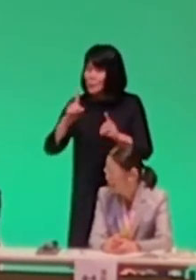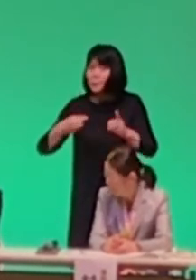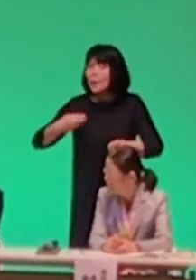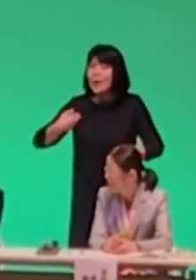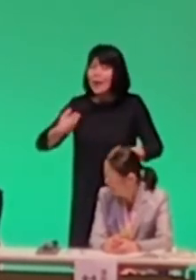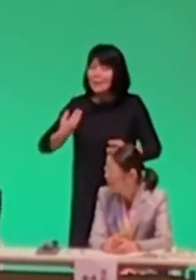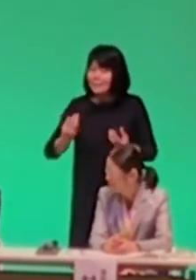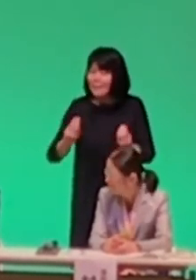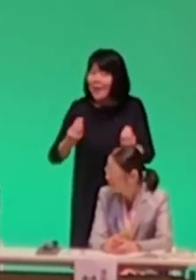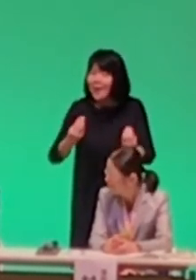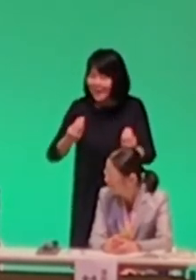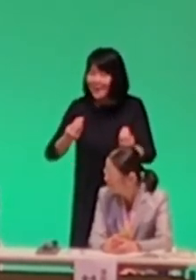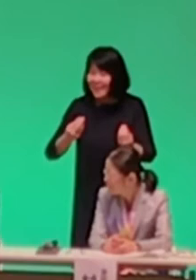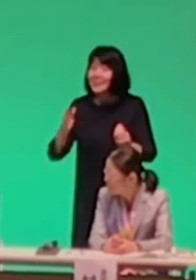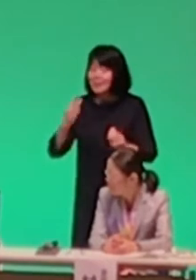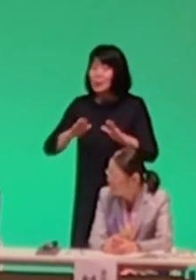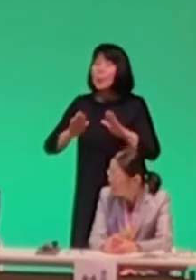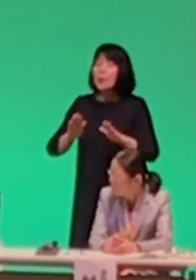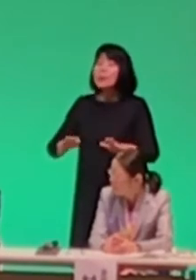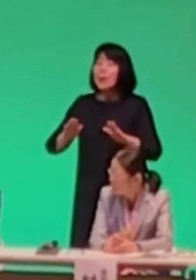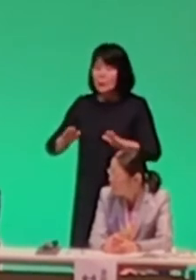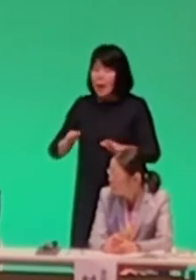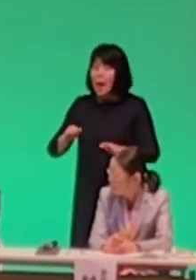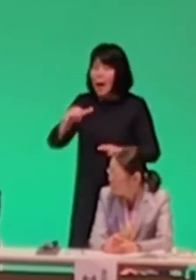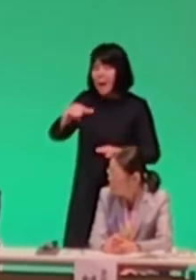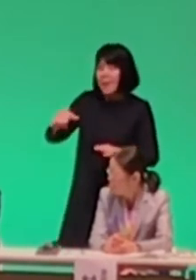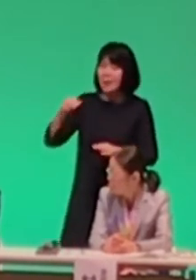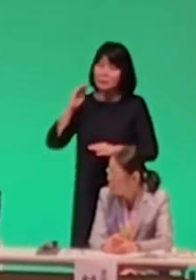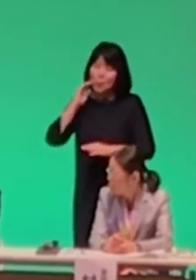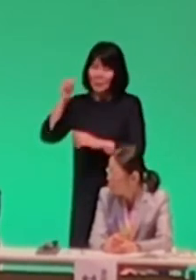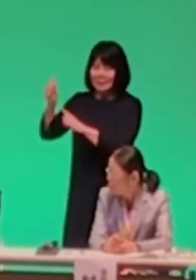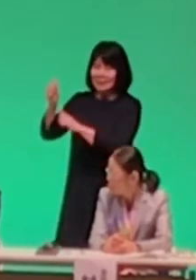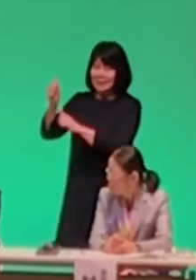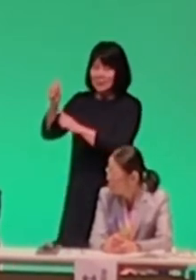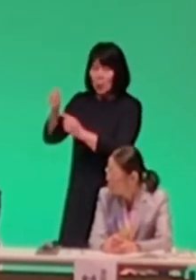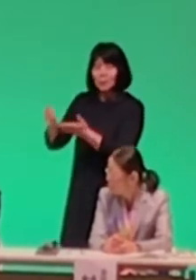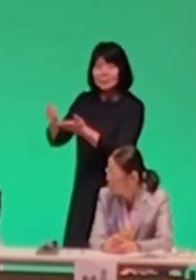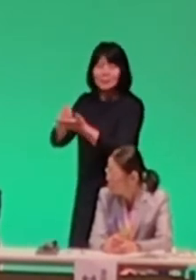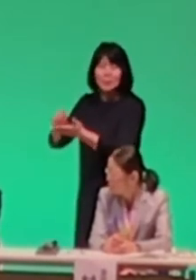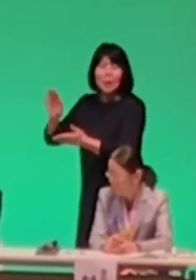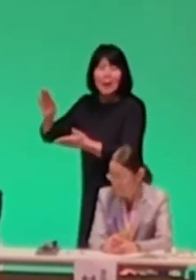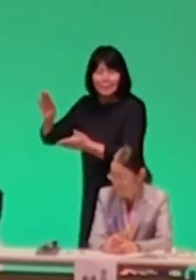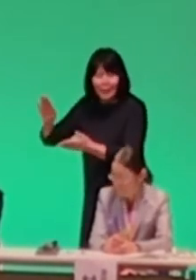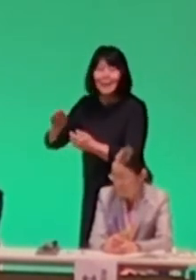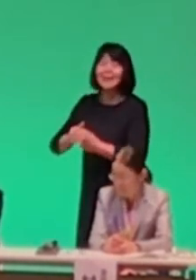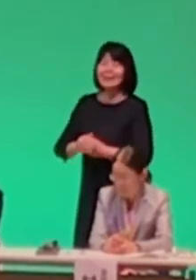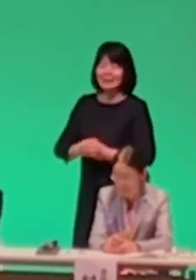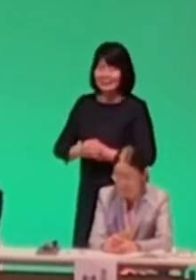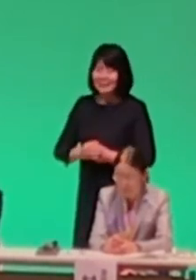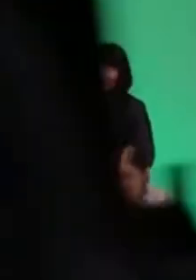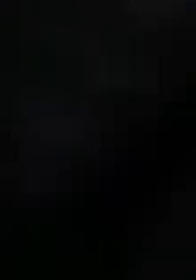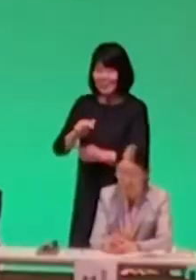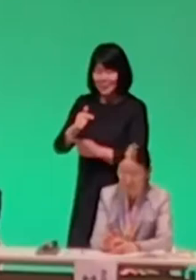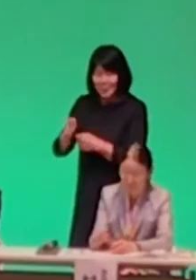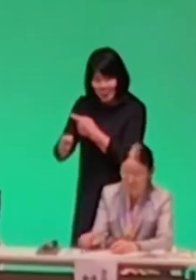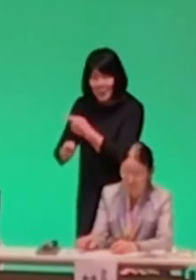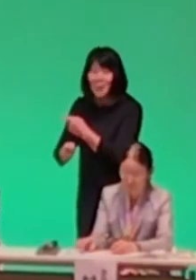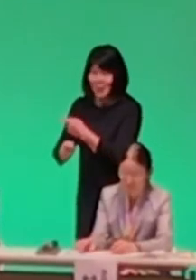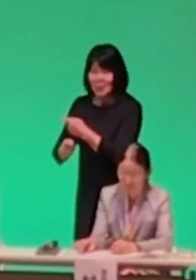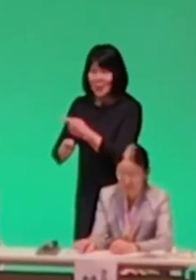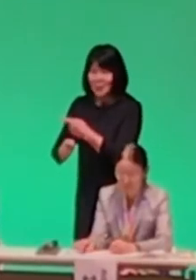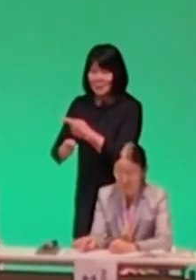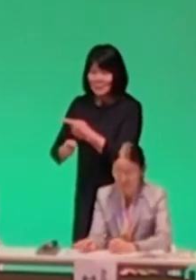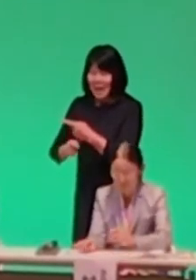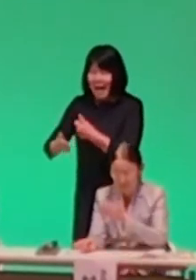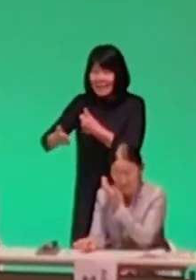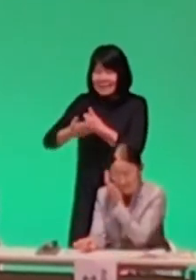が普通ですよね。で今回はね、ちょっと安倍総理の方に事情がありまして、いろいろこう支持